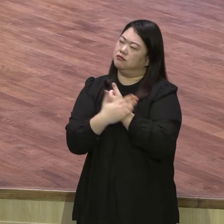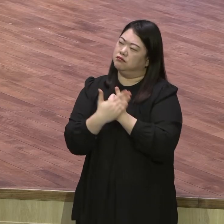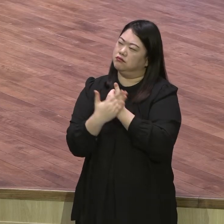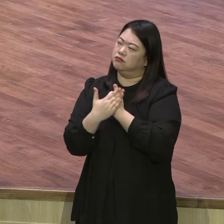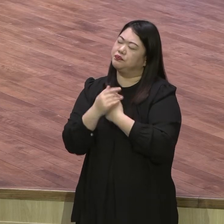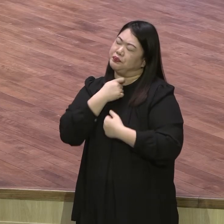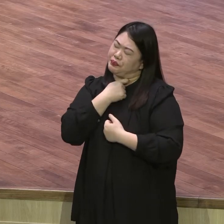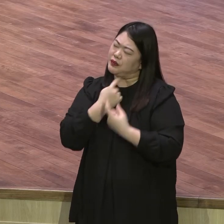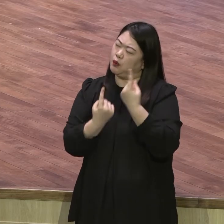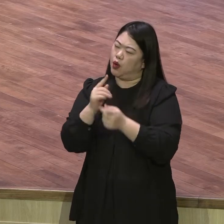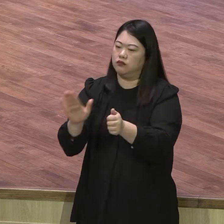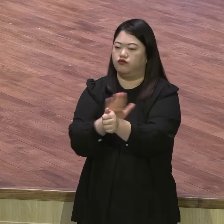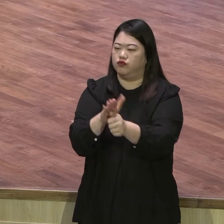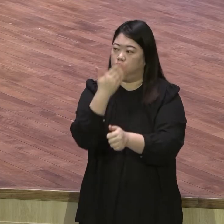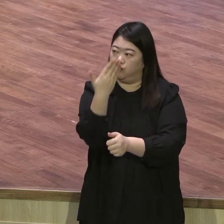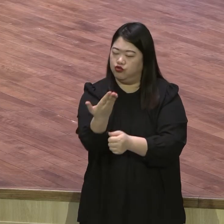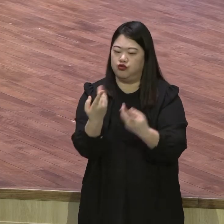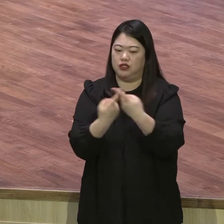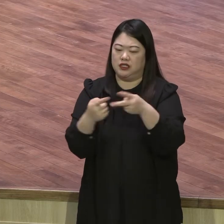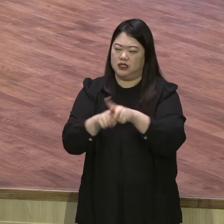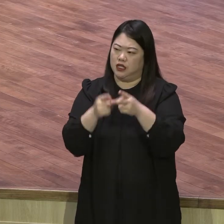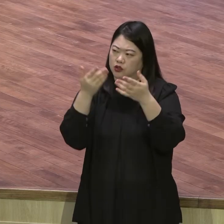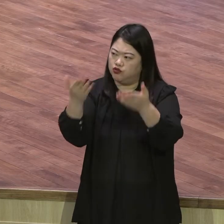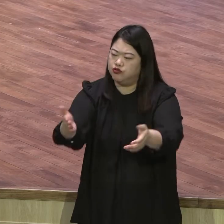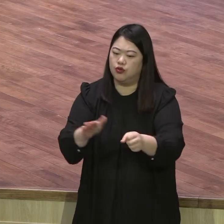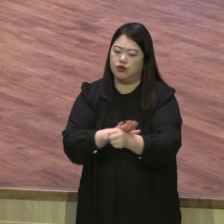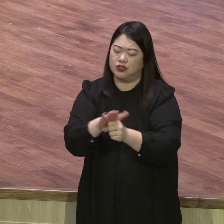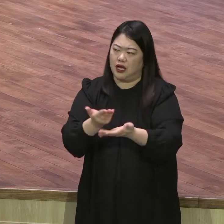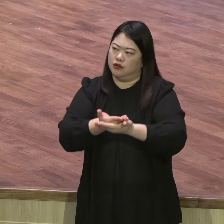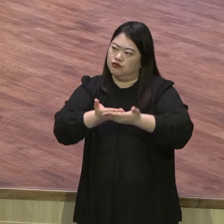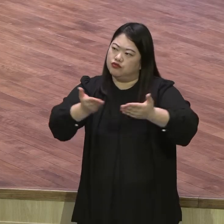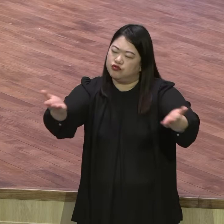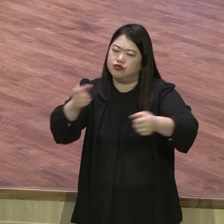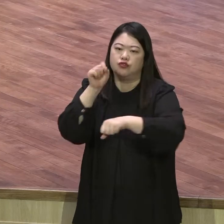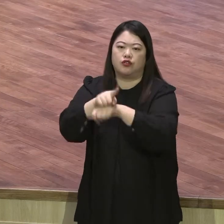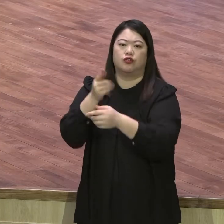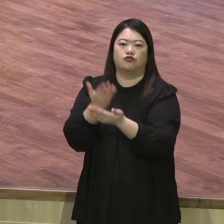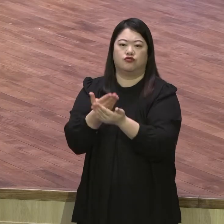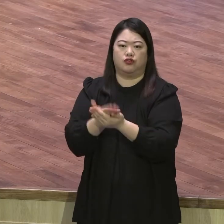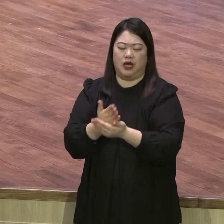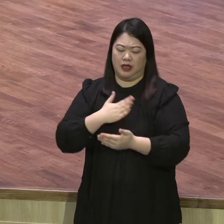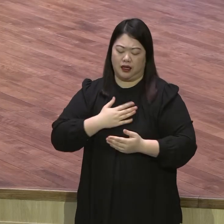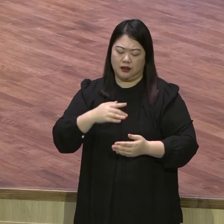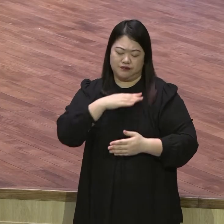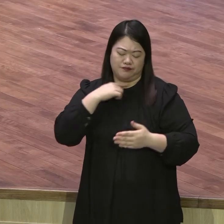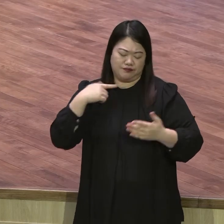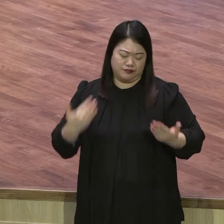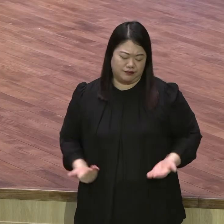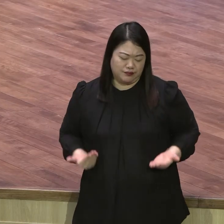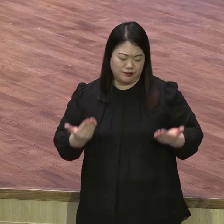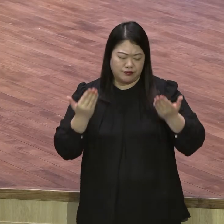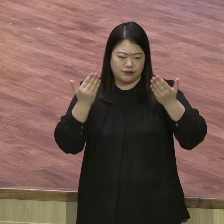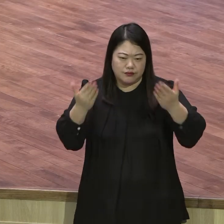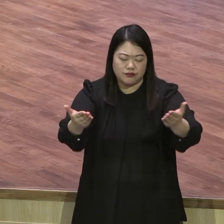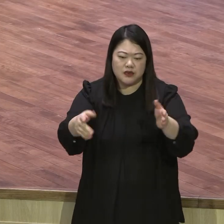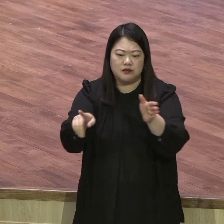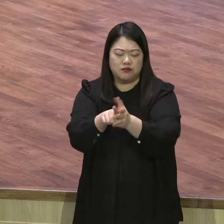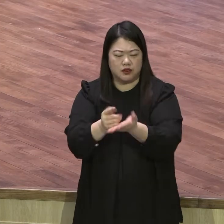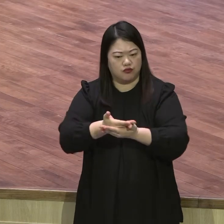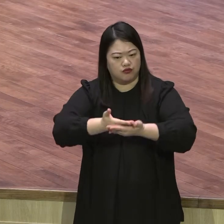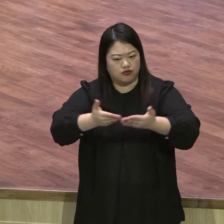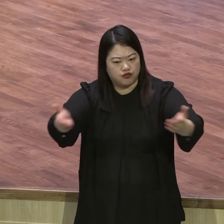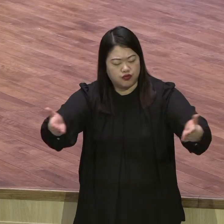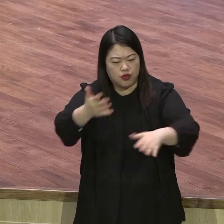위로하고 이해받기보다는 이해하며 사랑받기보다는 사랑하게 하소서. 자기를 주으로서 받고 자기를 믿음으로서 찾으며